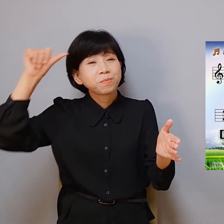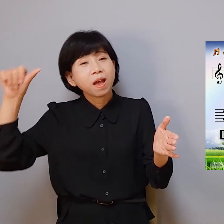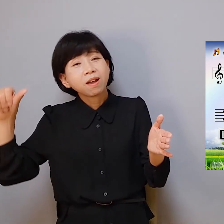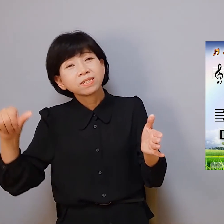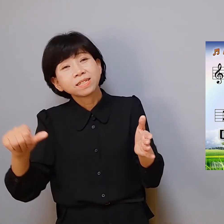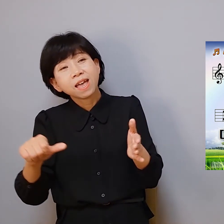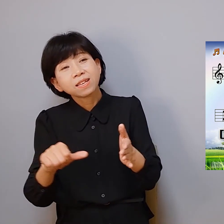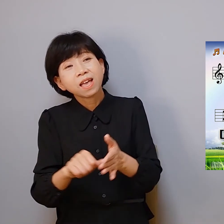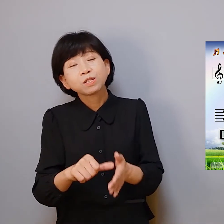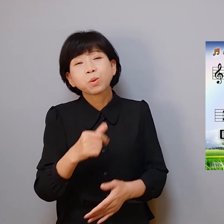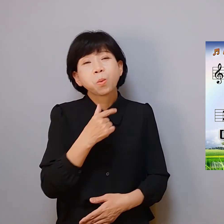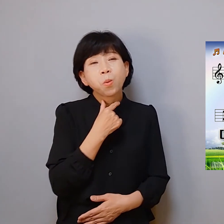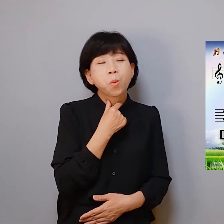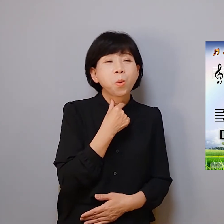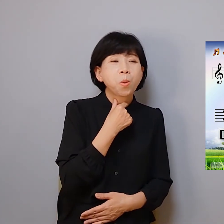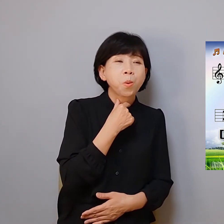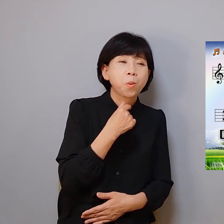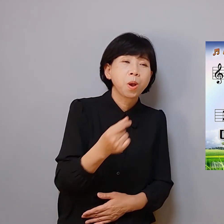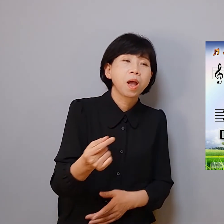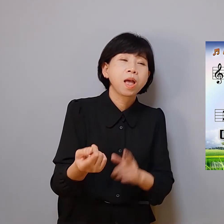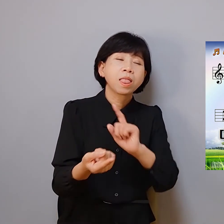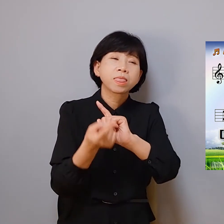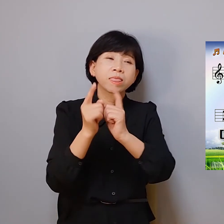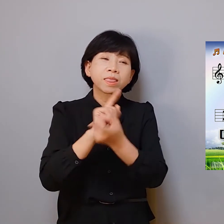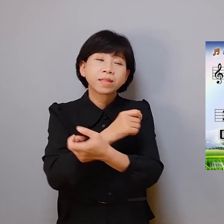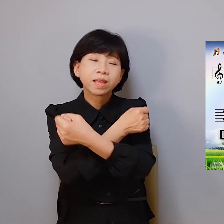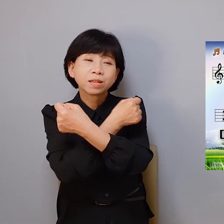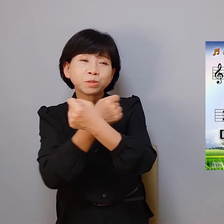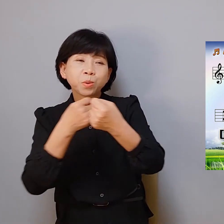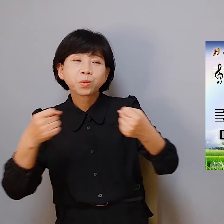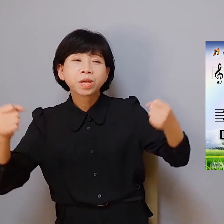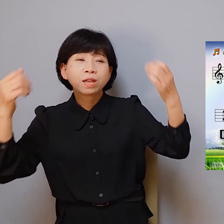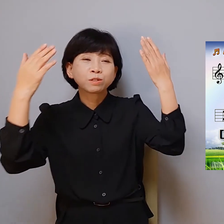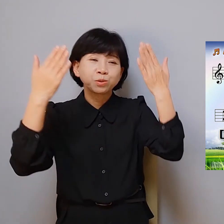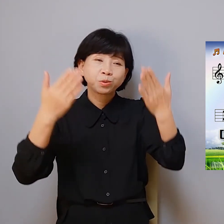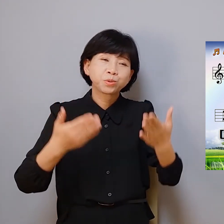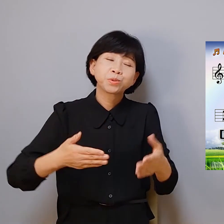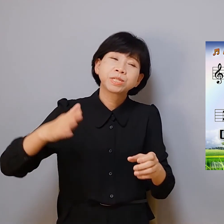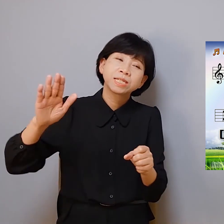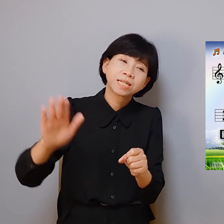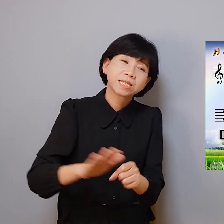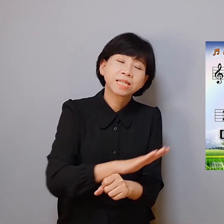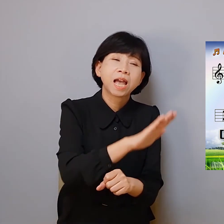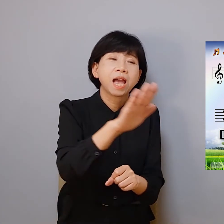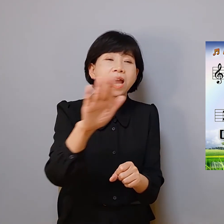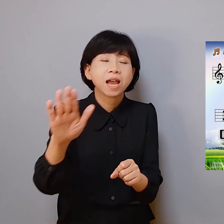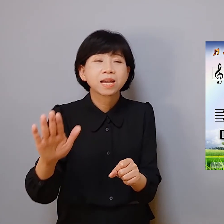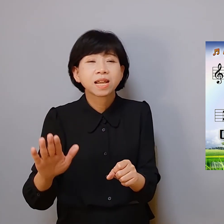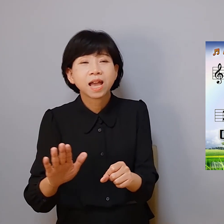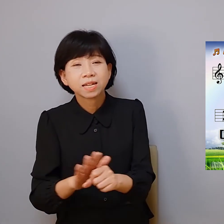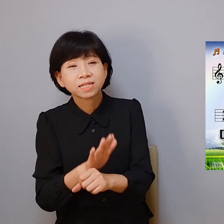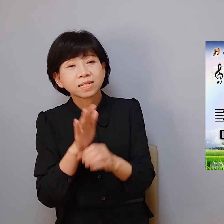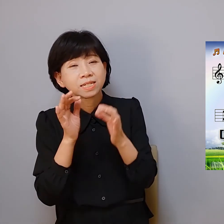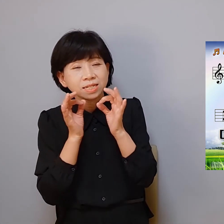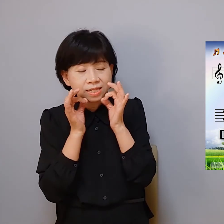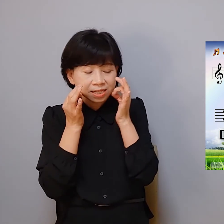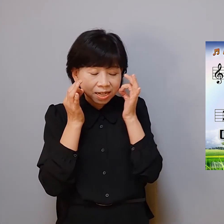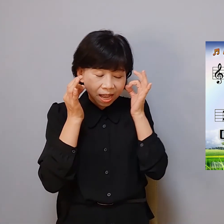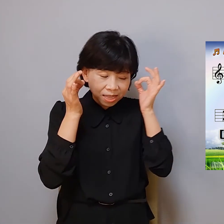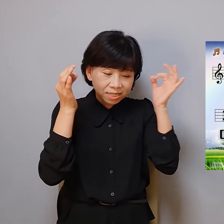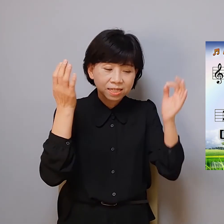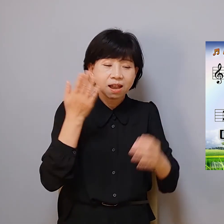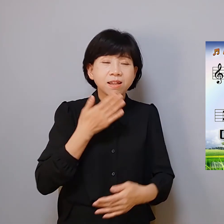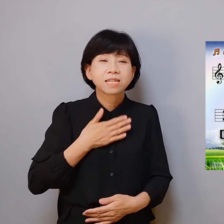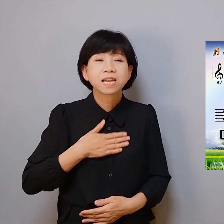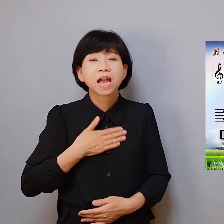소원, 내 평생의 소원, 대속해 주신